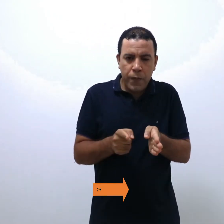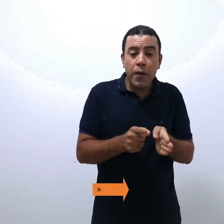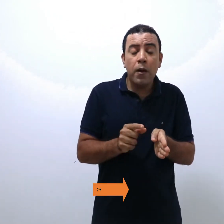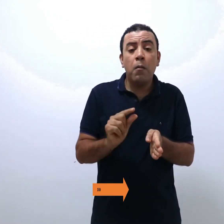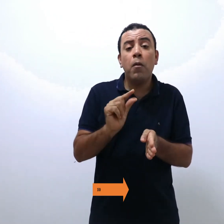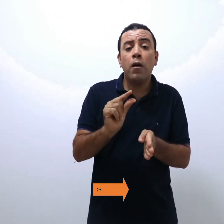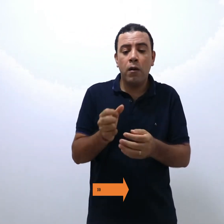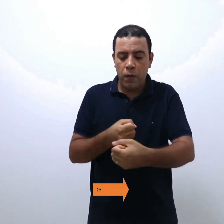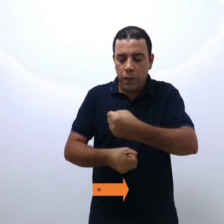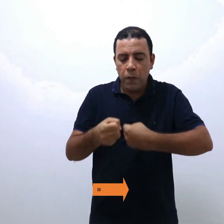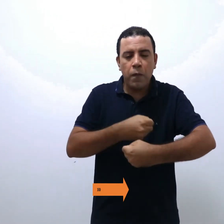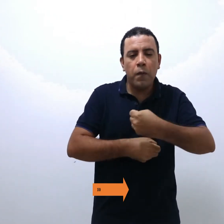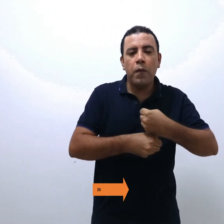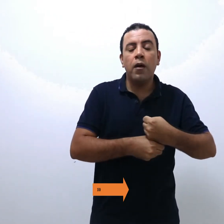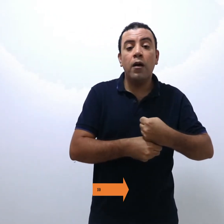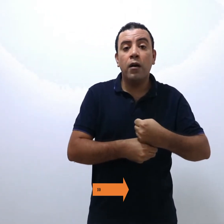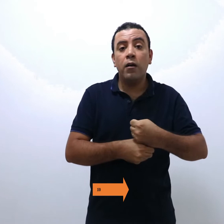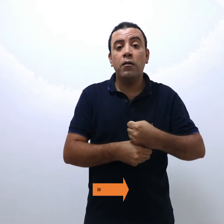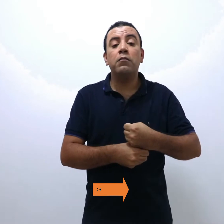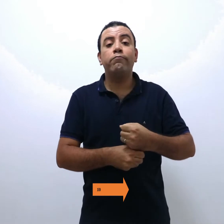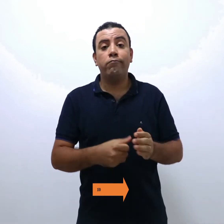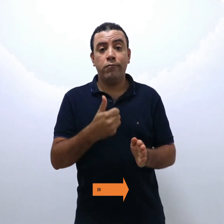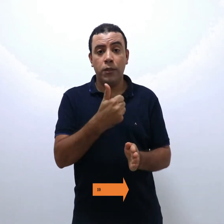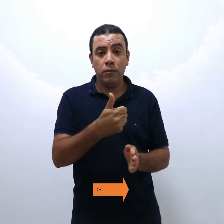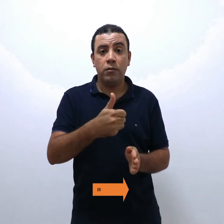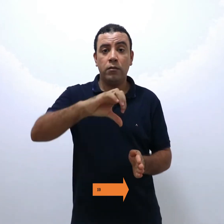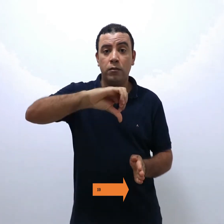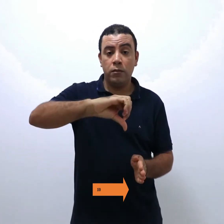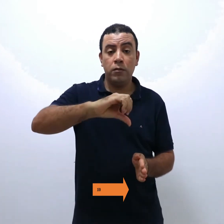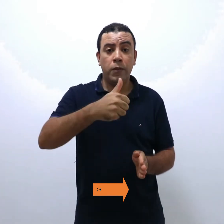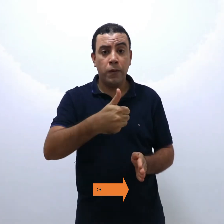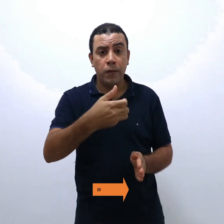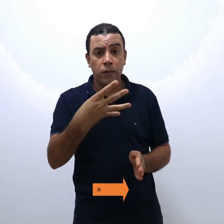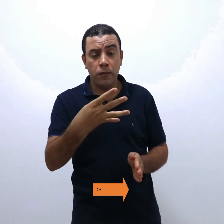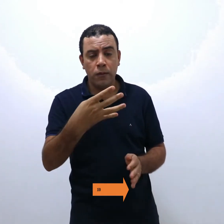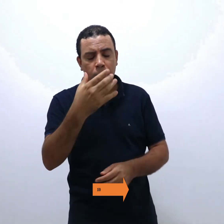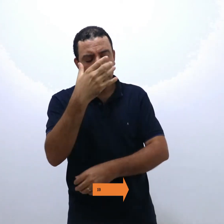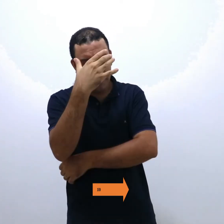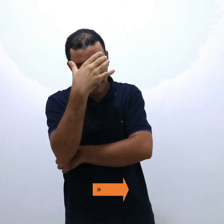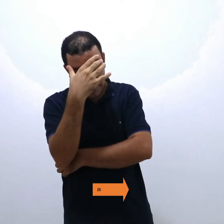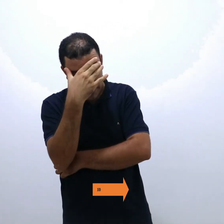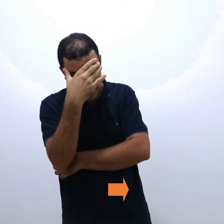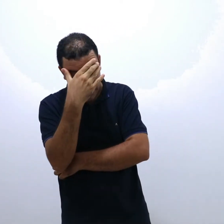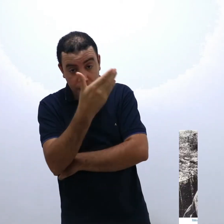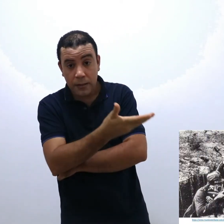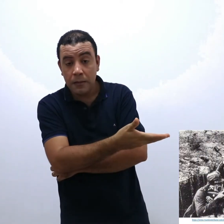Retomando ainda um pouco mais, alguns anos atrás, chegamos ao ano de 1914.